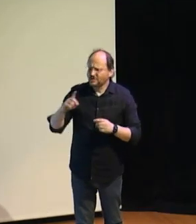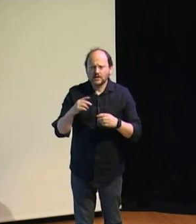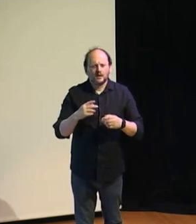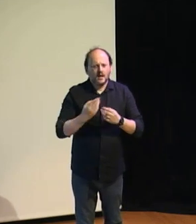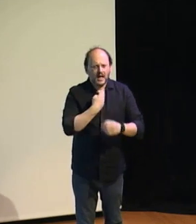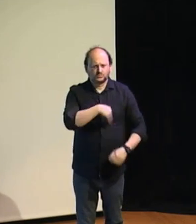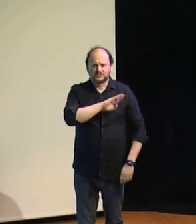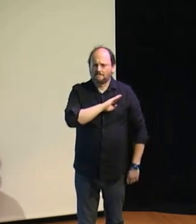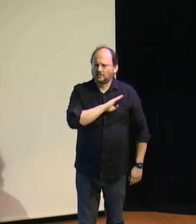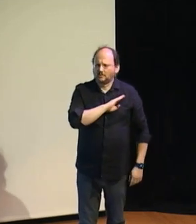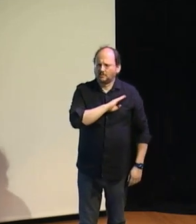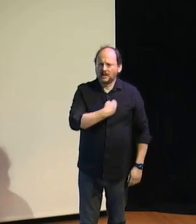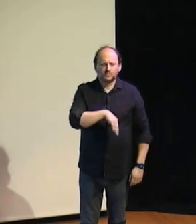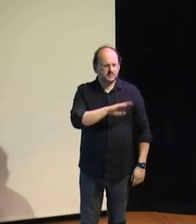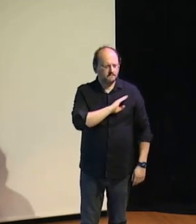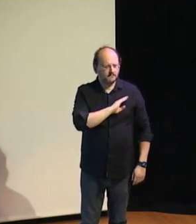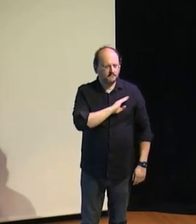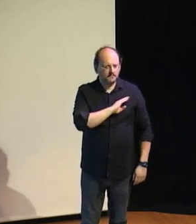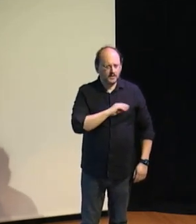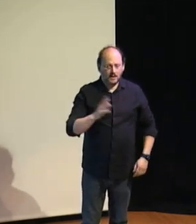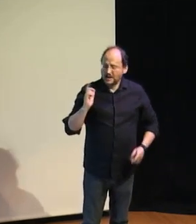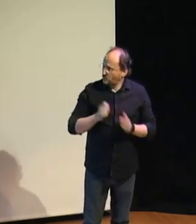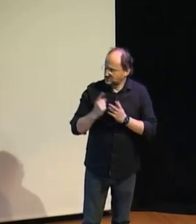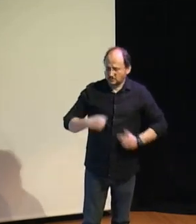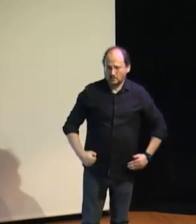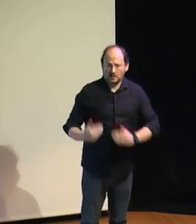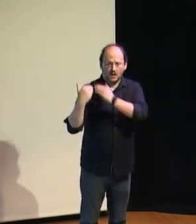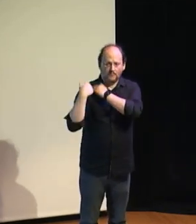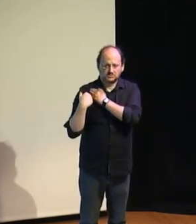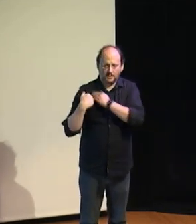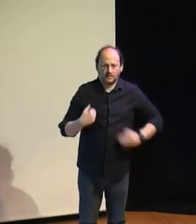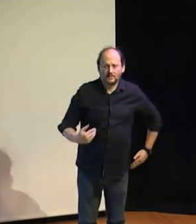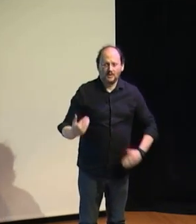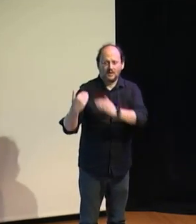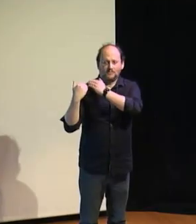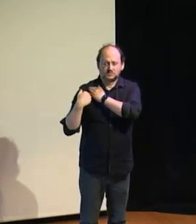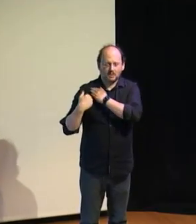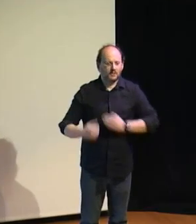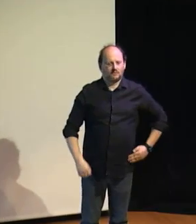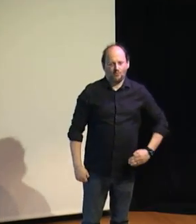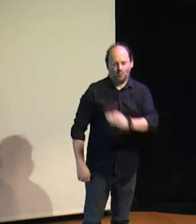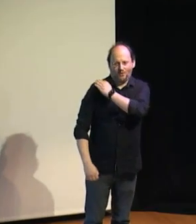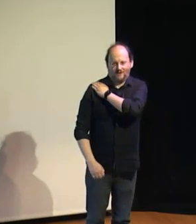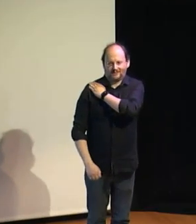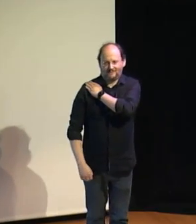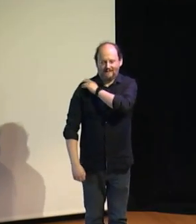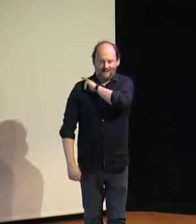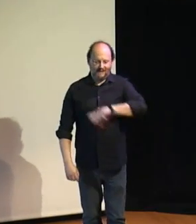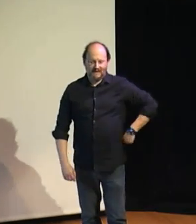haut. En fait, ça donne l'origine du mot responsabilité. La responsabilité, c'est